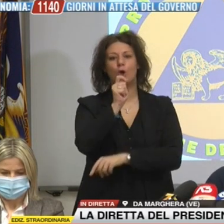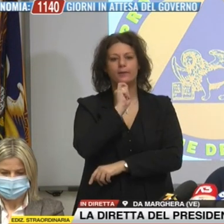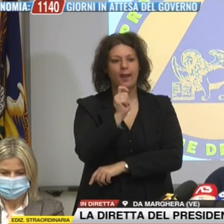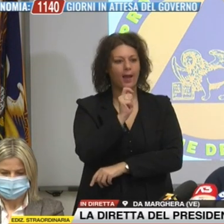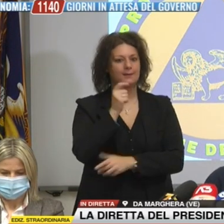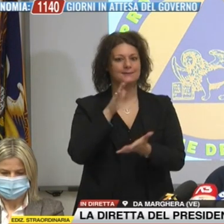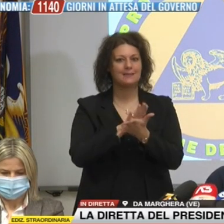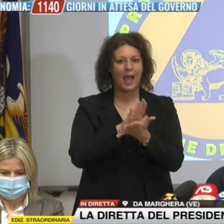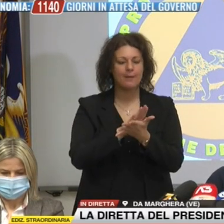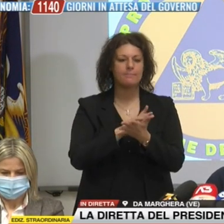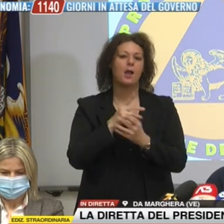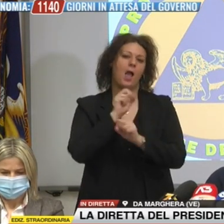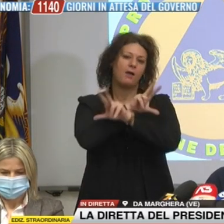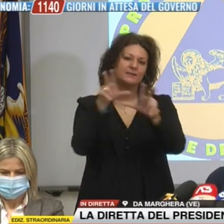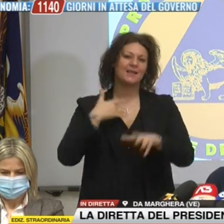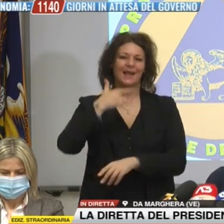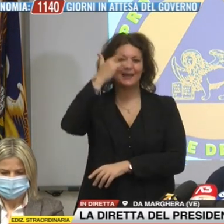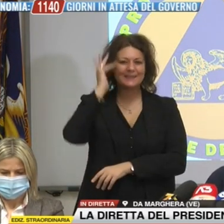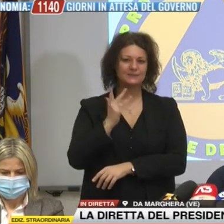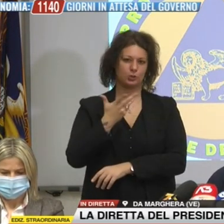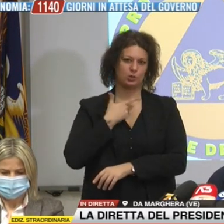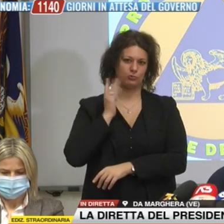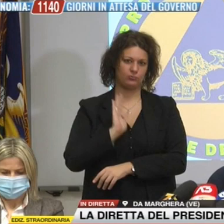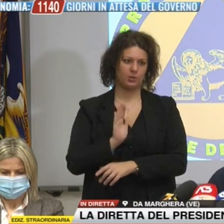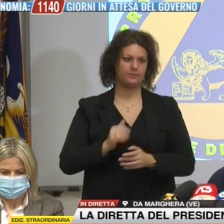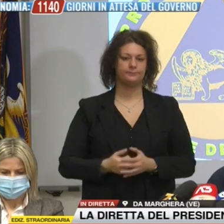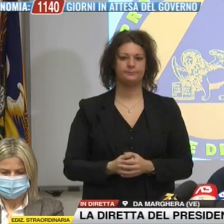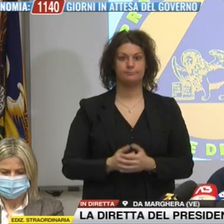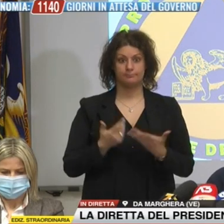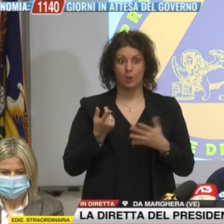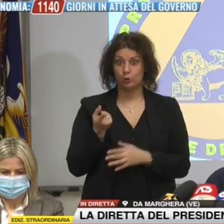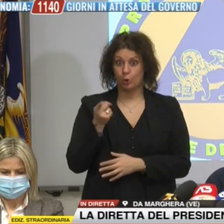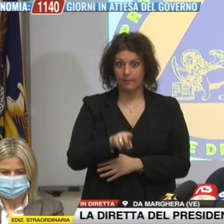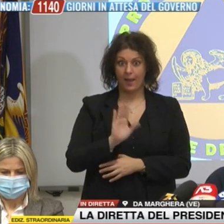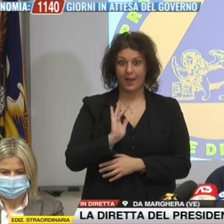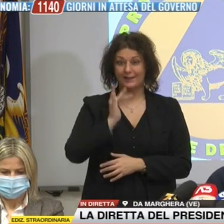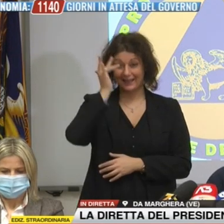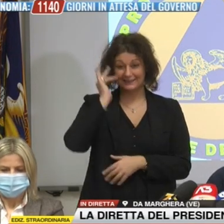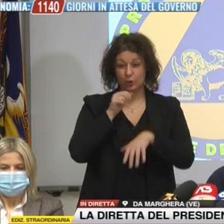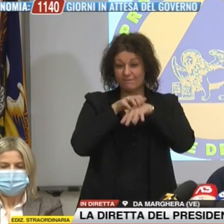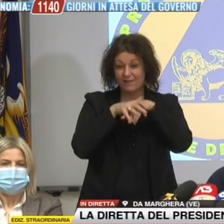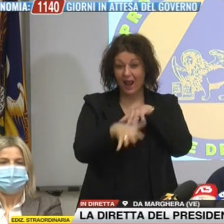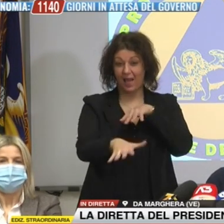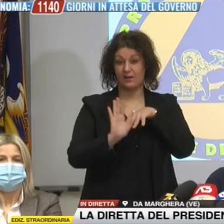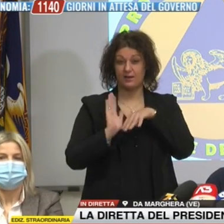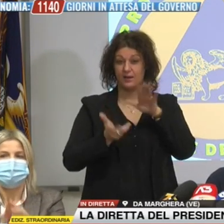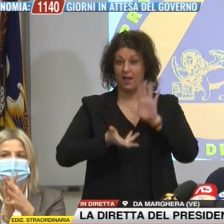Allora io non voglio evocare nulla, però domani c'è rischio elevato, valanghe, e c'è stato solo